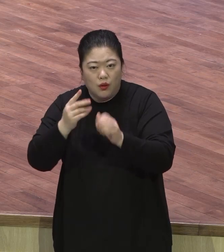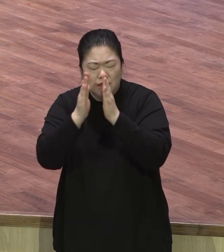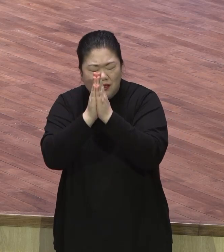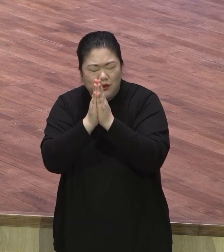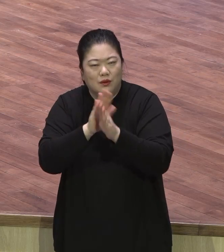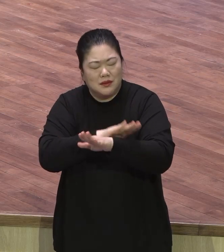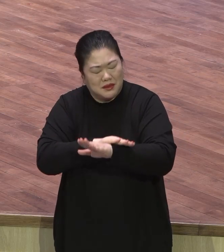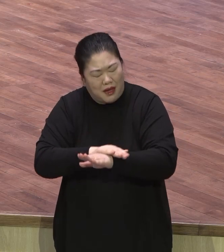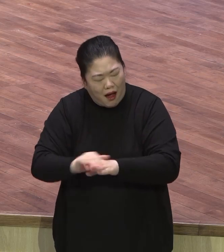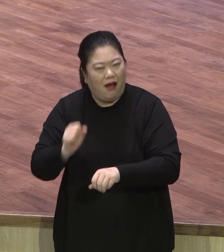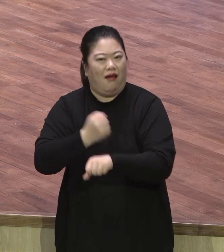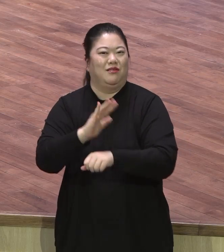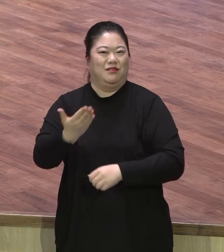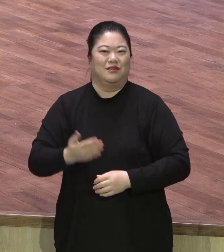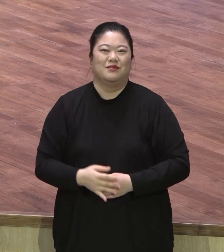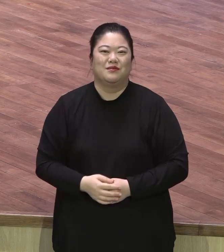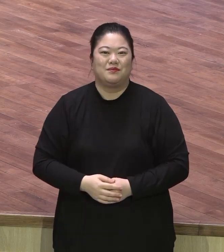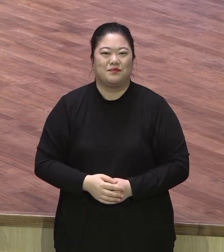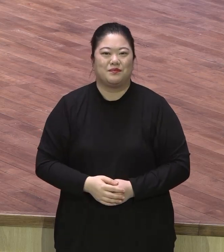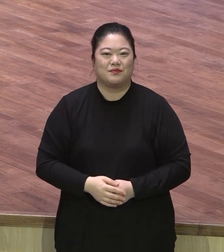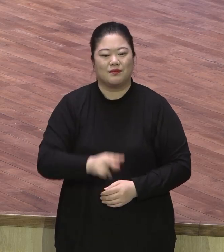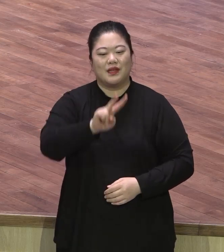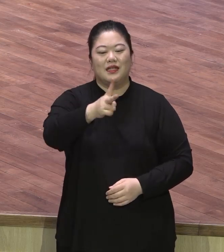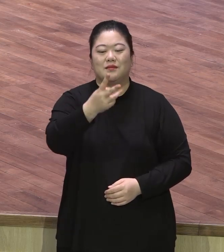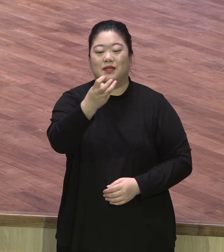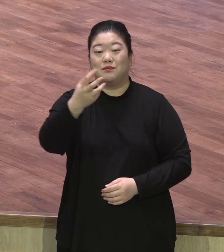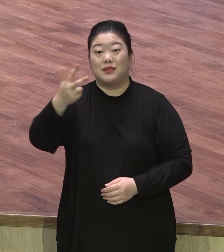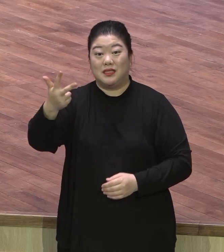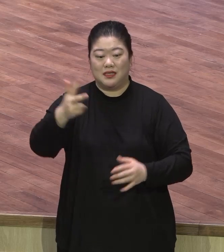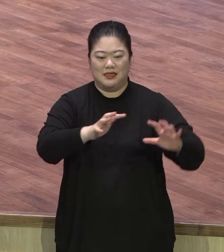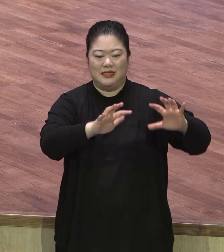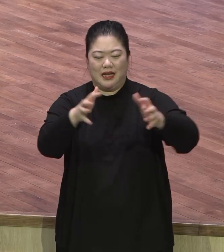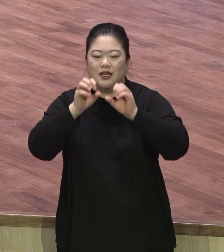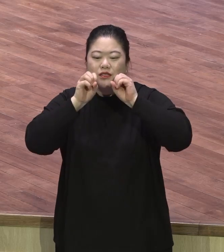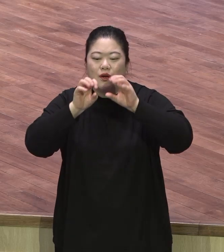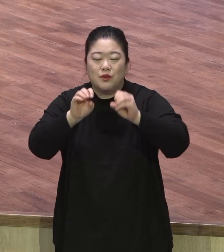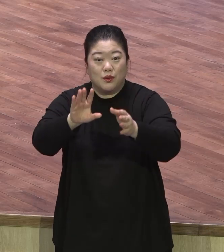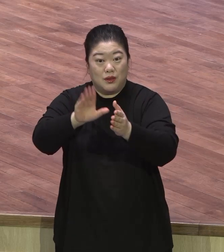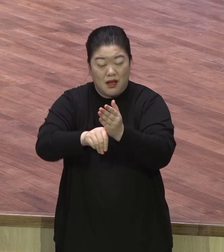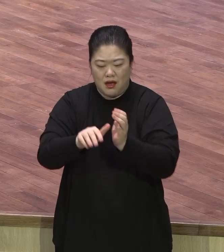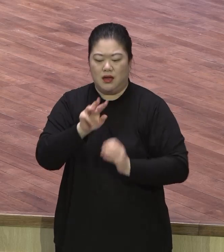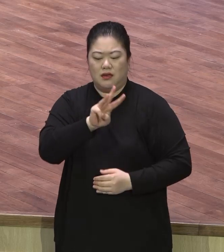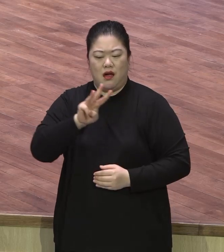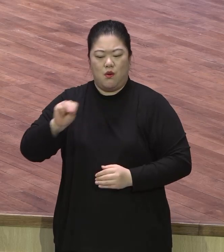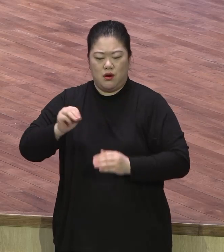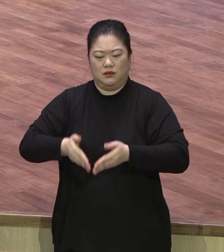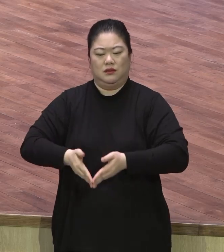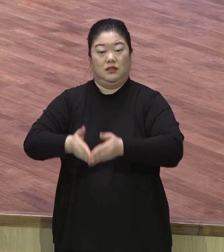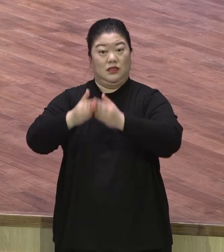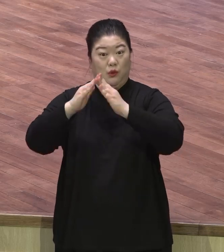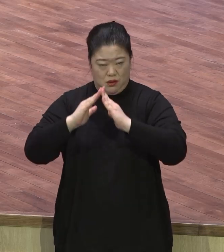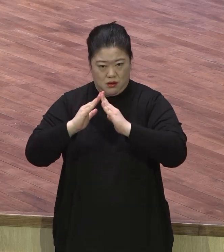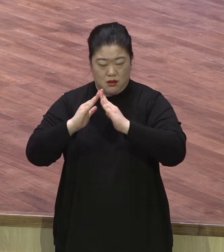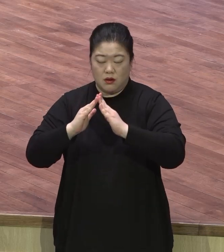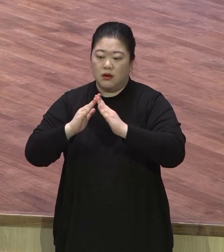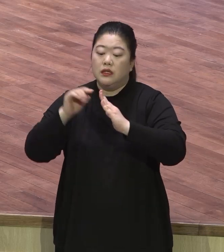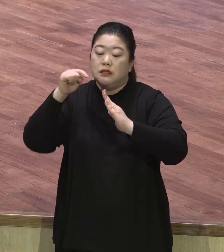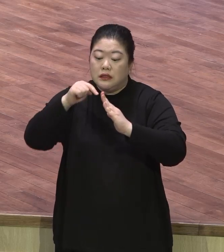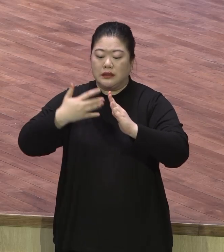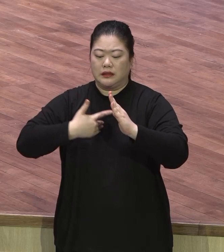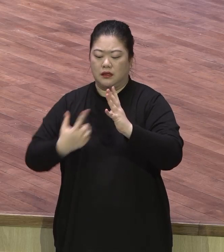2, 3, 7 나라 살리는 이 일에 하나님 예원교회가 스윙받게 하여 주옵시고 내가 그 일에 중추적으로 스윙받게 하여